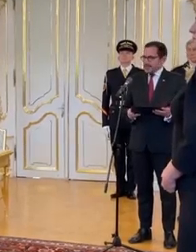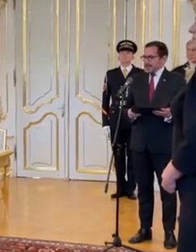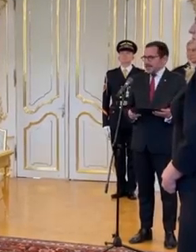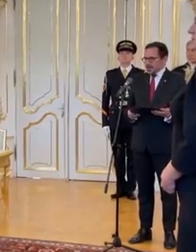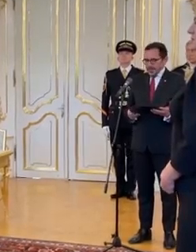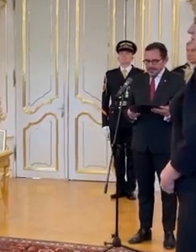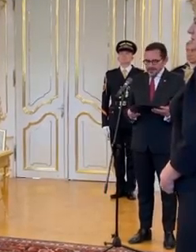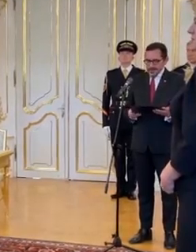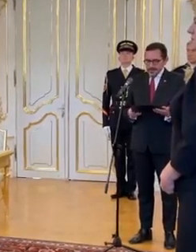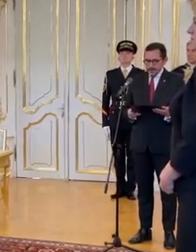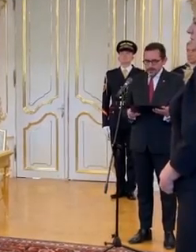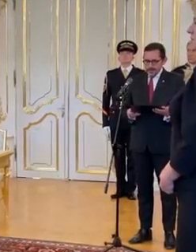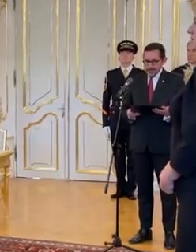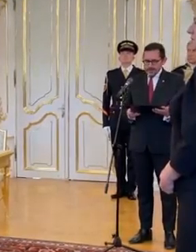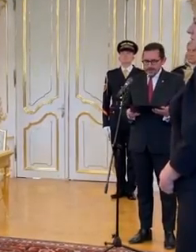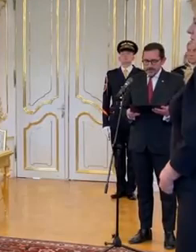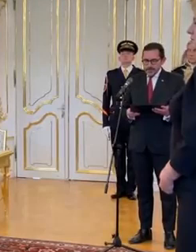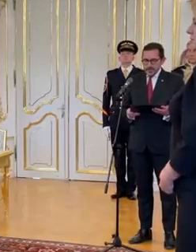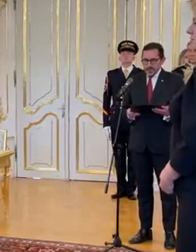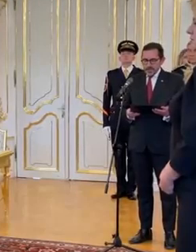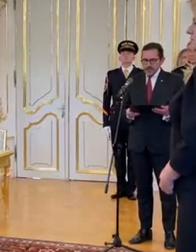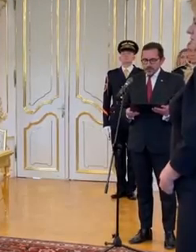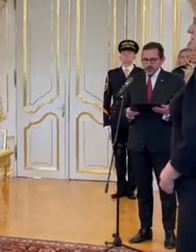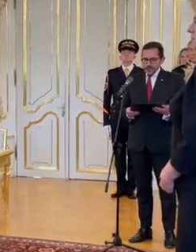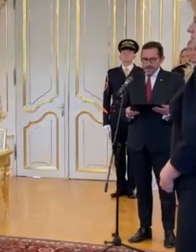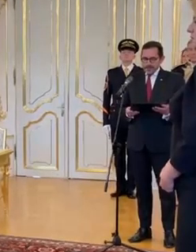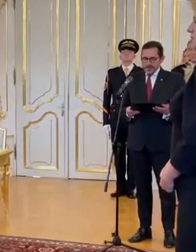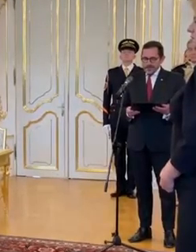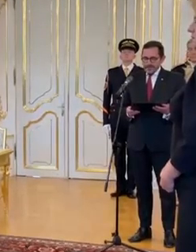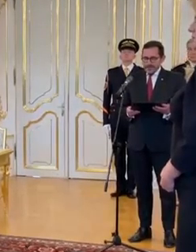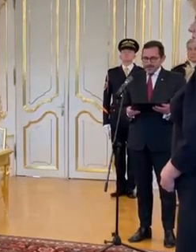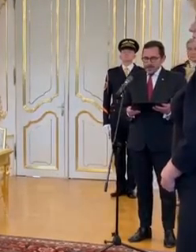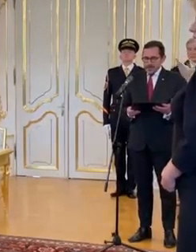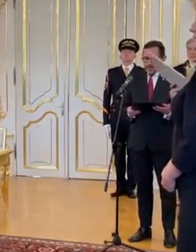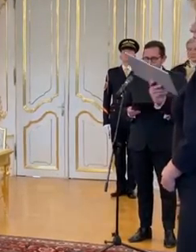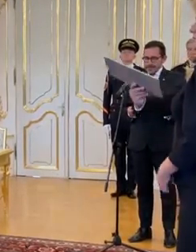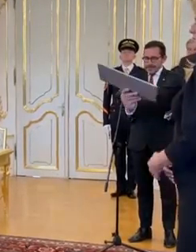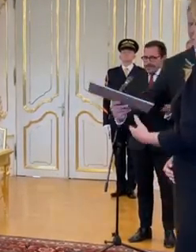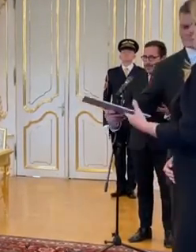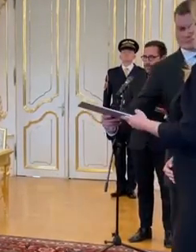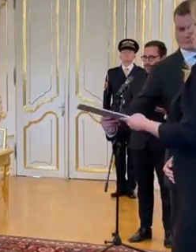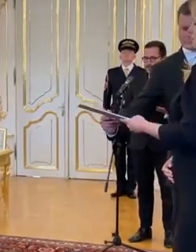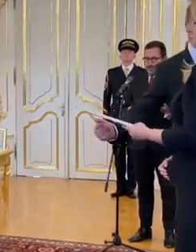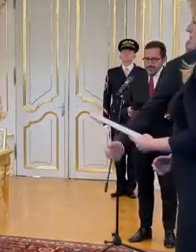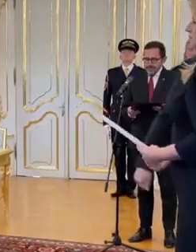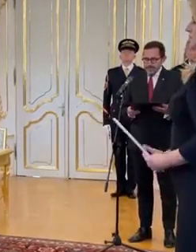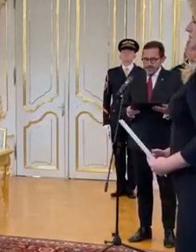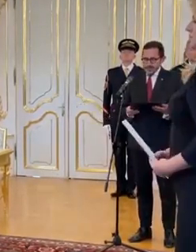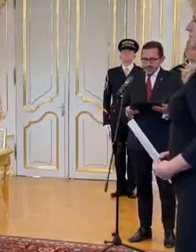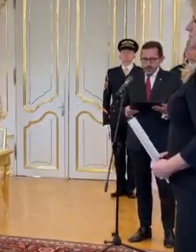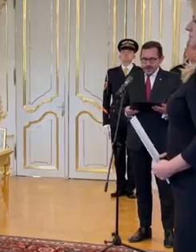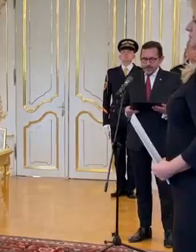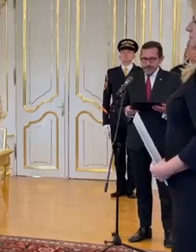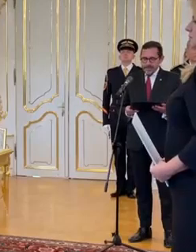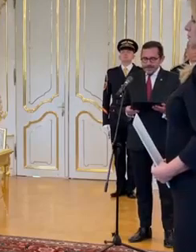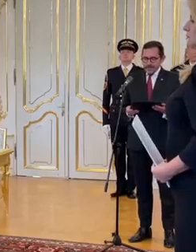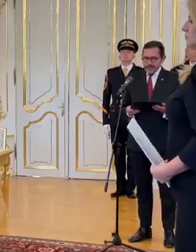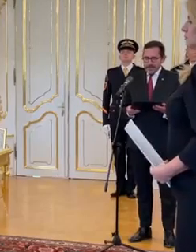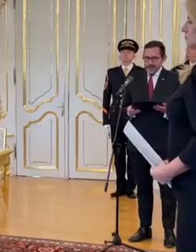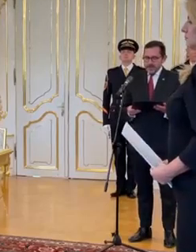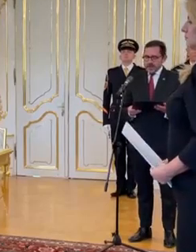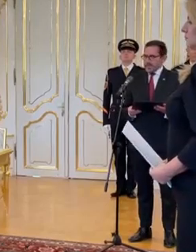Prezidentka Slovenskej republiky Zuzana Čaputová podľa článku 102 odsek 1 písmeno G ústavy prijíma demisiu členky